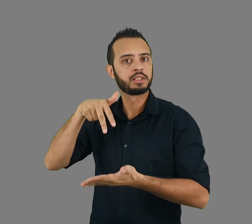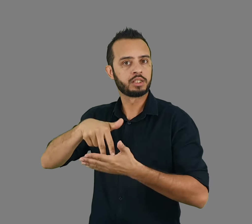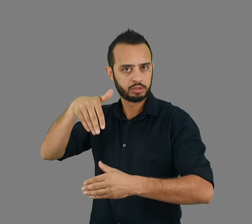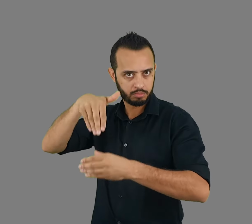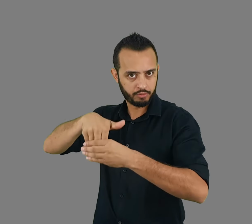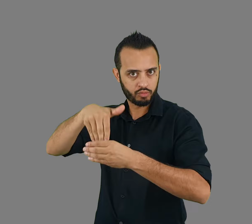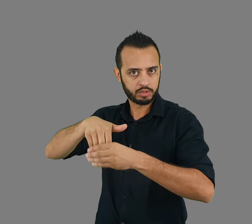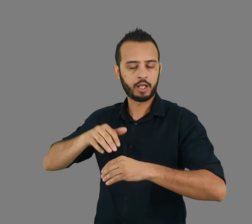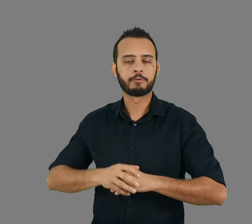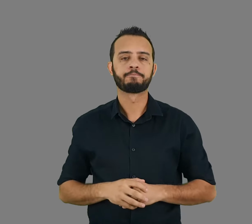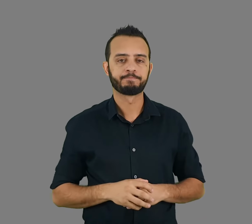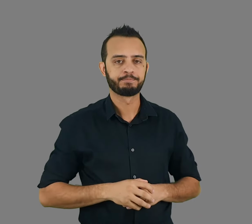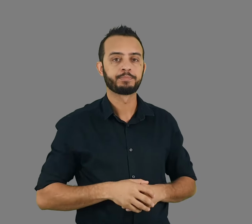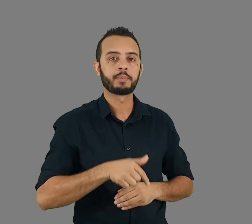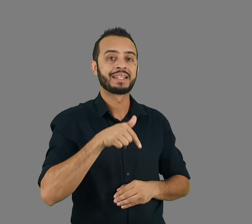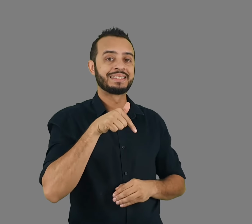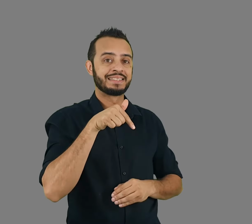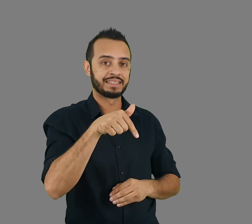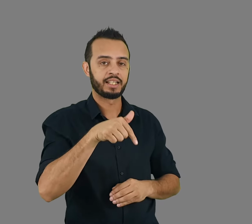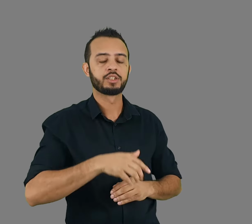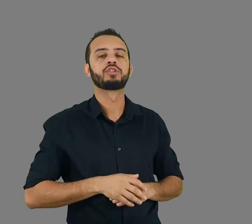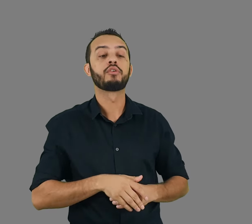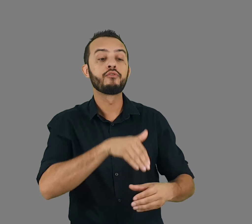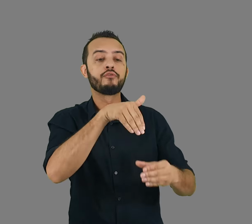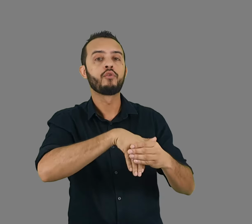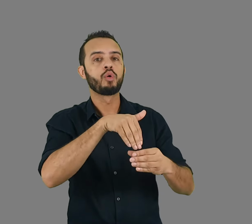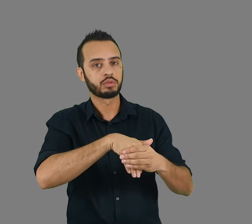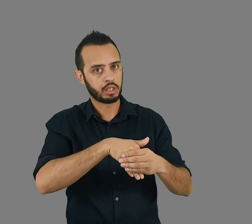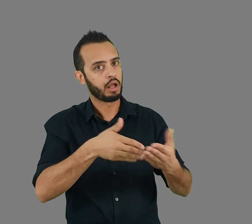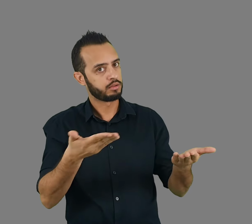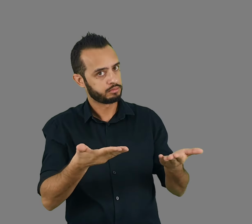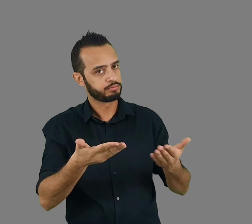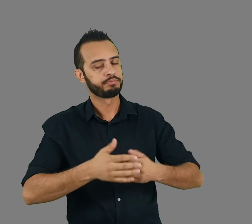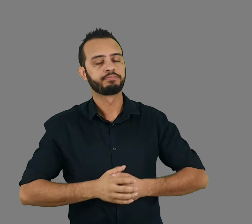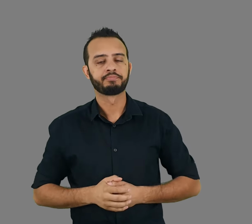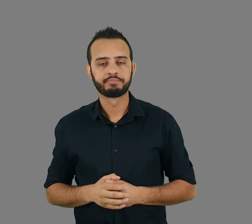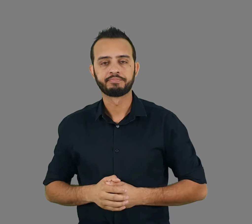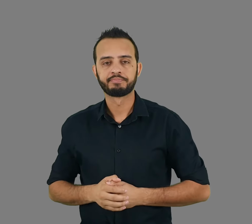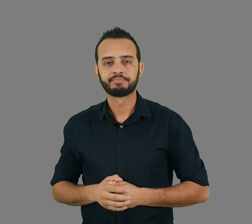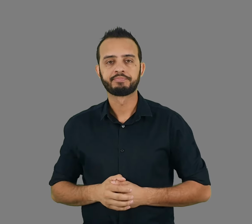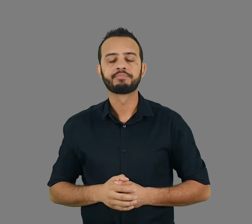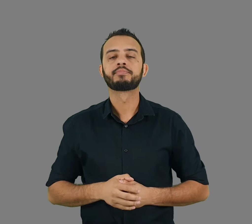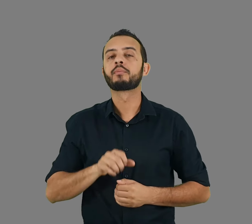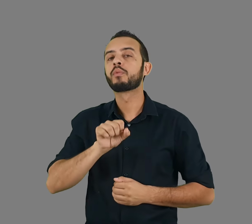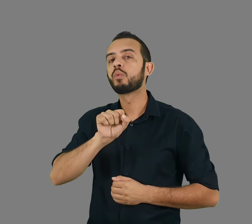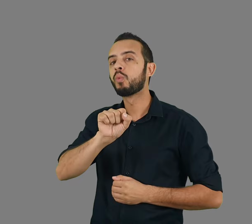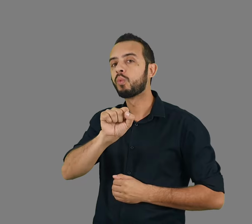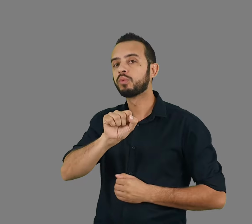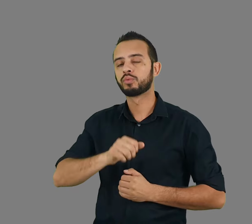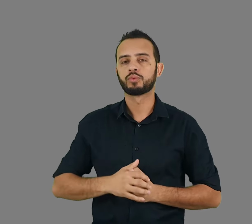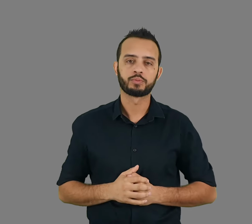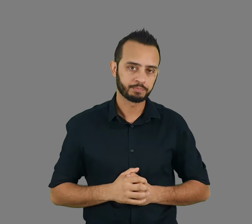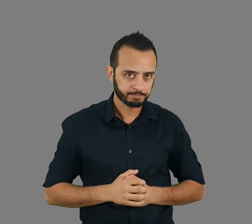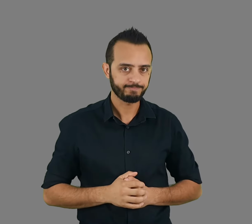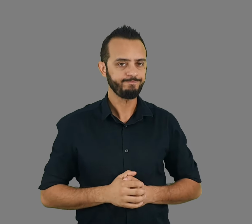eleições. 7. Votar por ocasião das eleições. 8. Denunciar